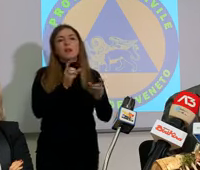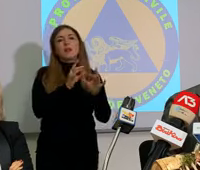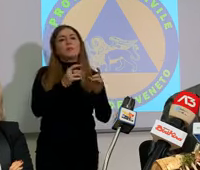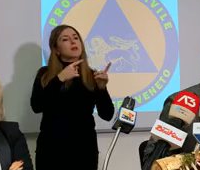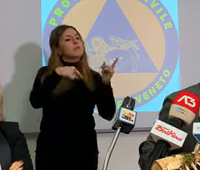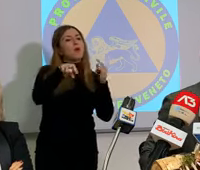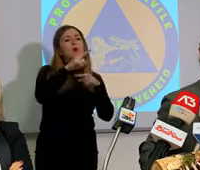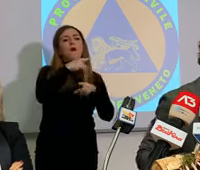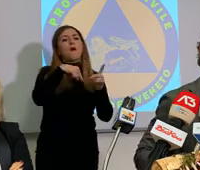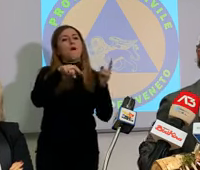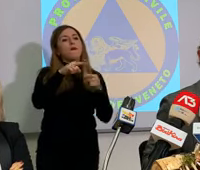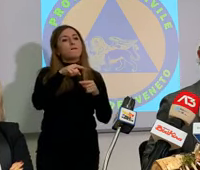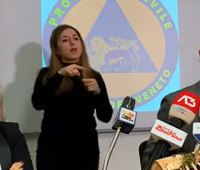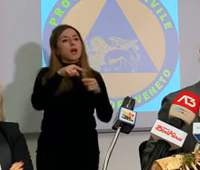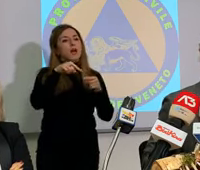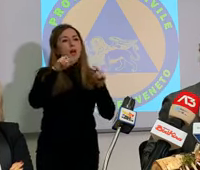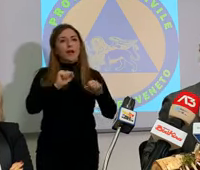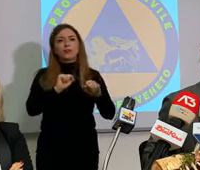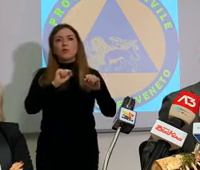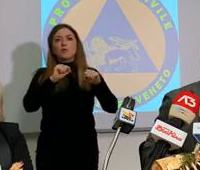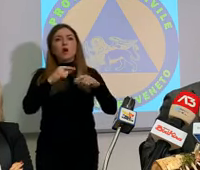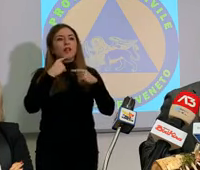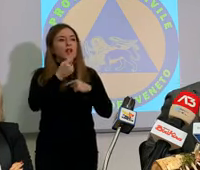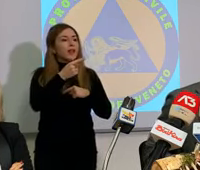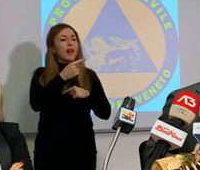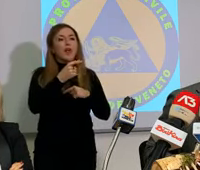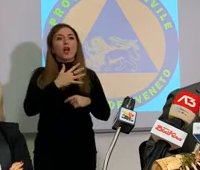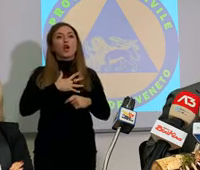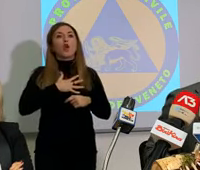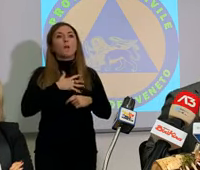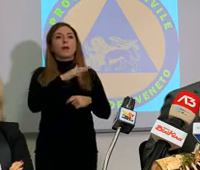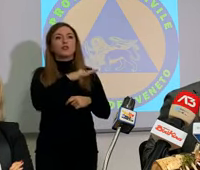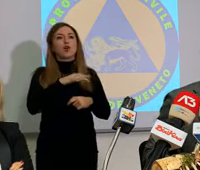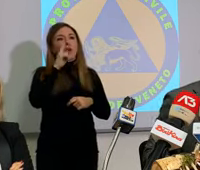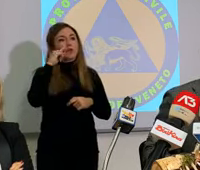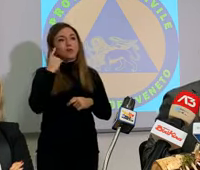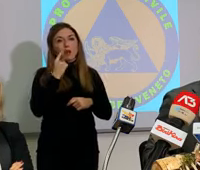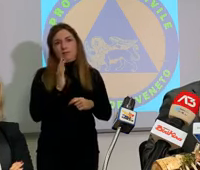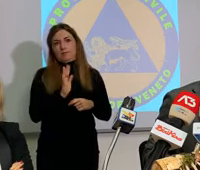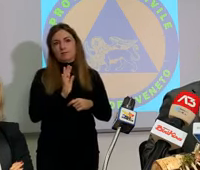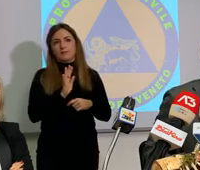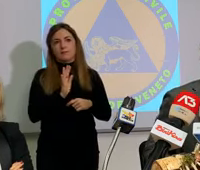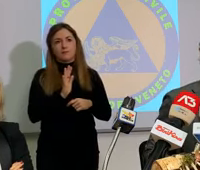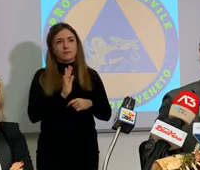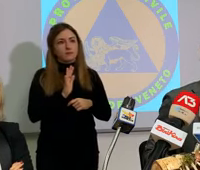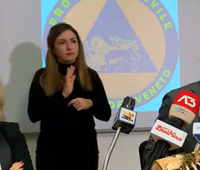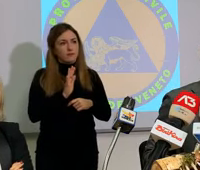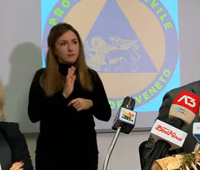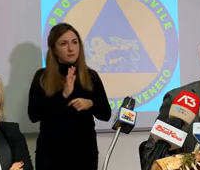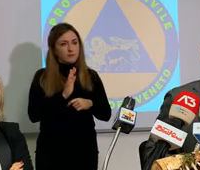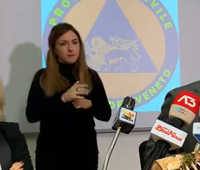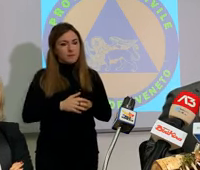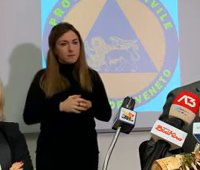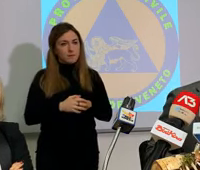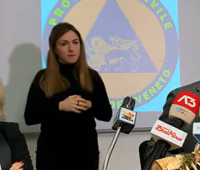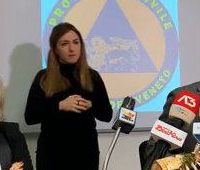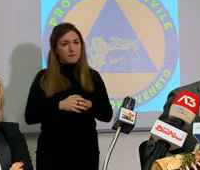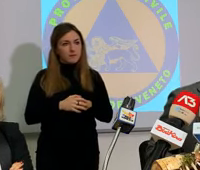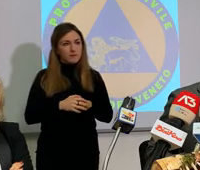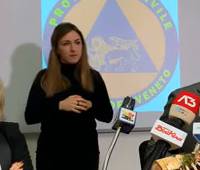territorio adesso dice ancora la zona gialla chaunac e cioè come si dice tu esci di casa lo portafoglio pieno torni a casa